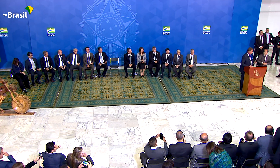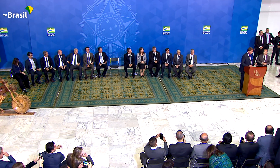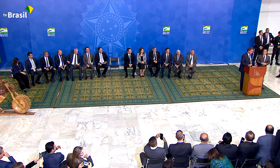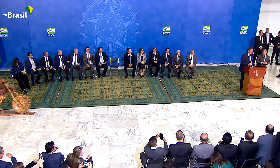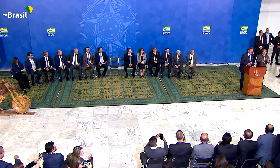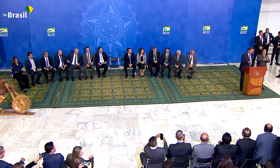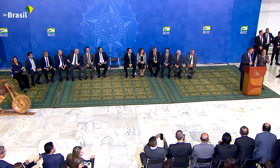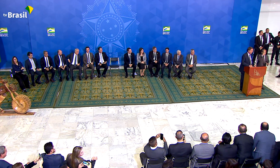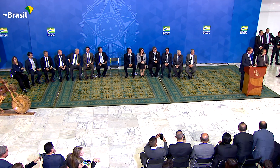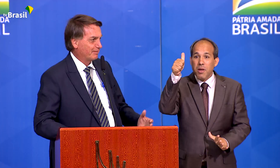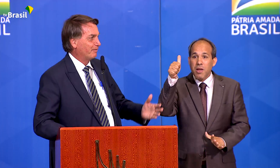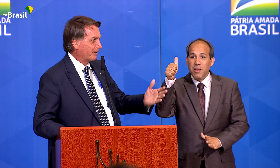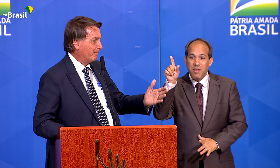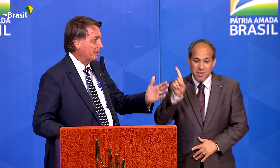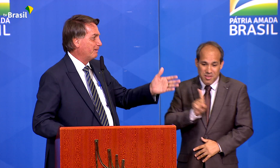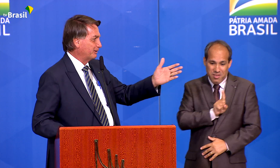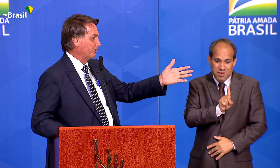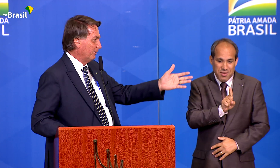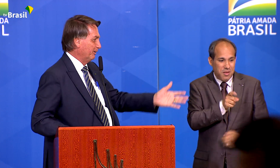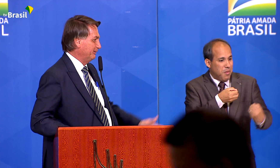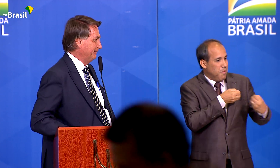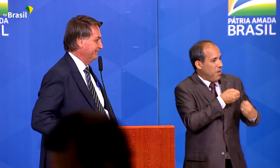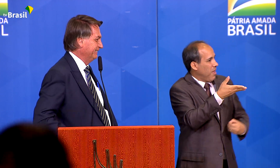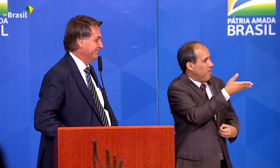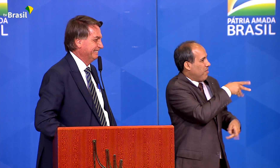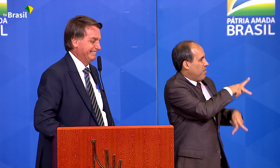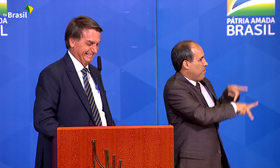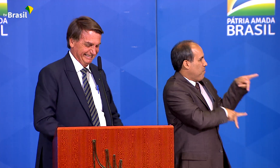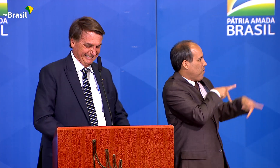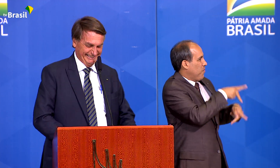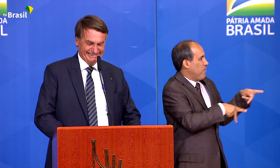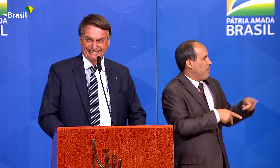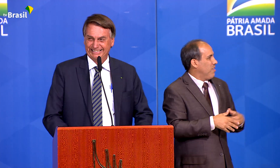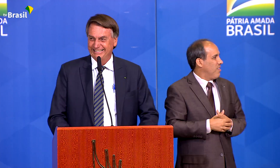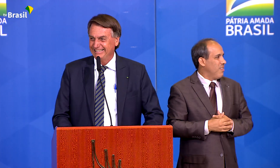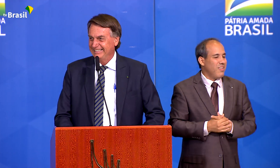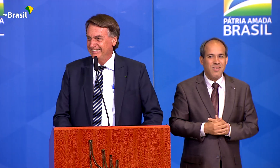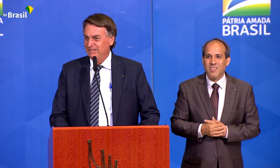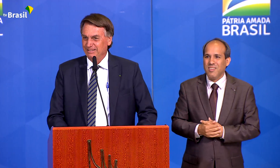e pela primeira vez eu estou desse lado para ficar mais perto do Povo